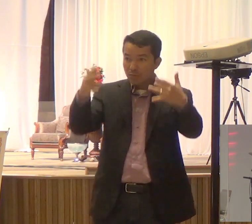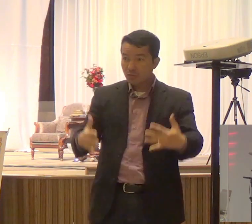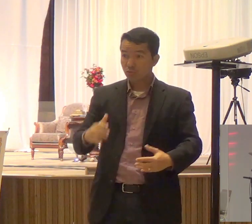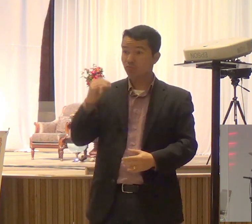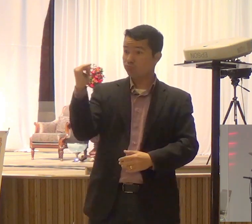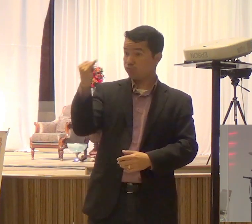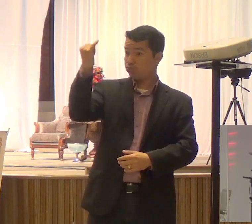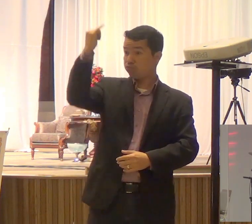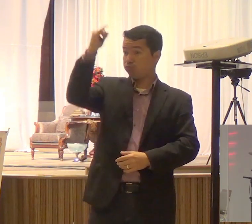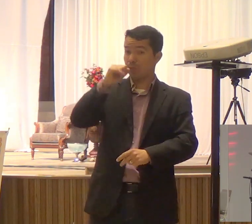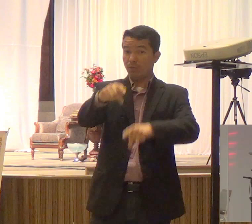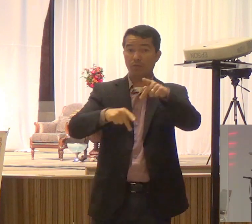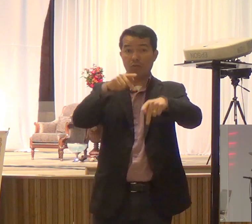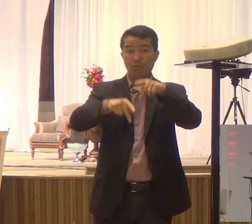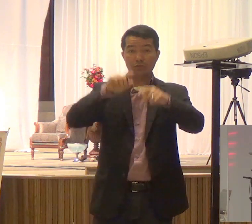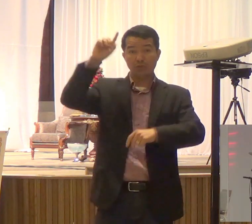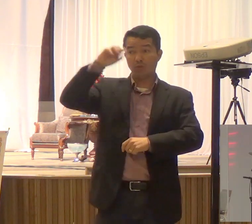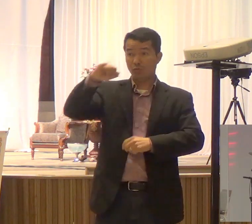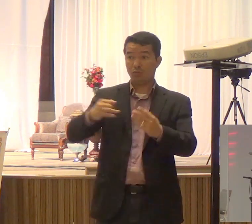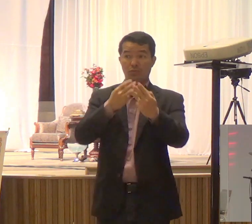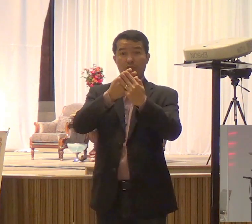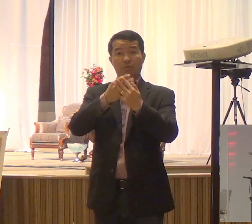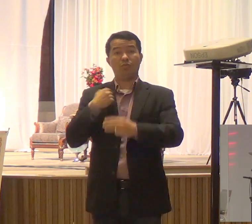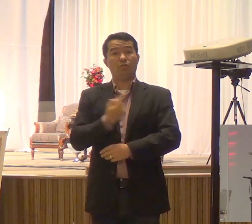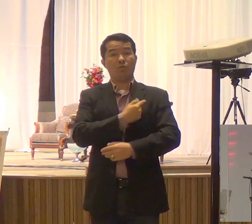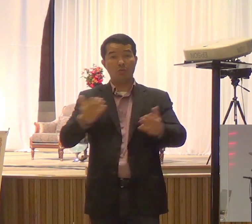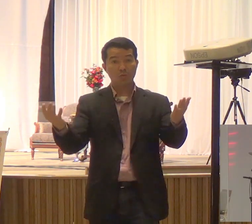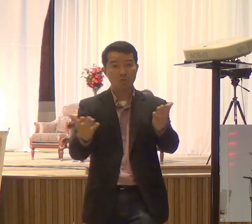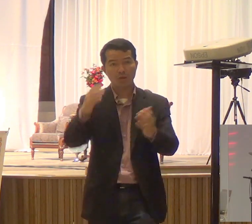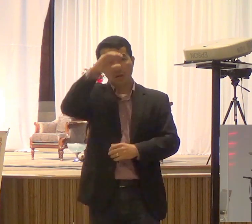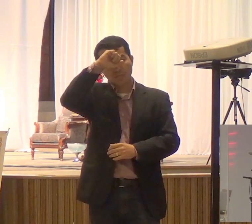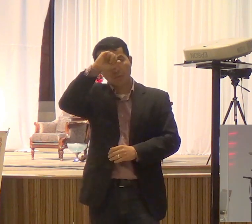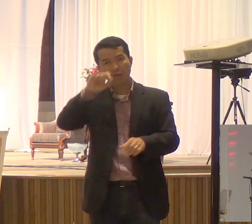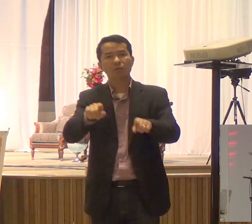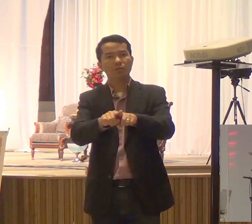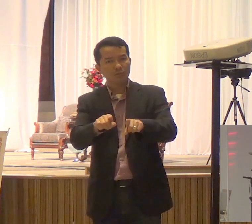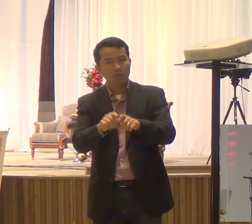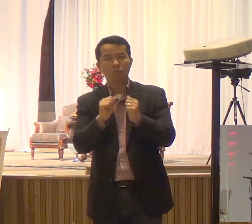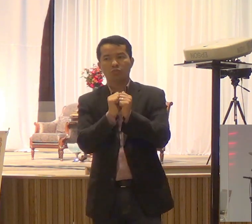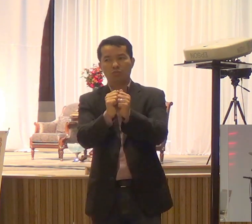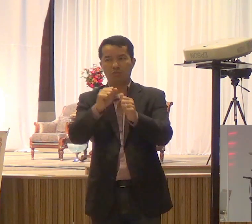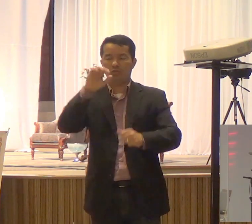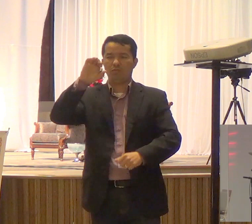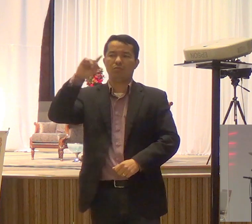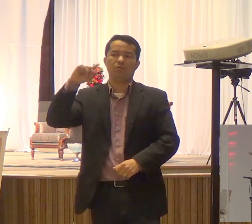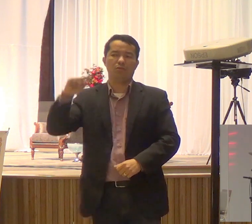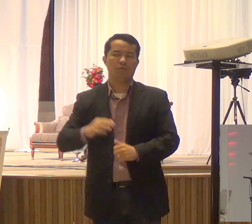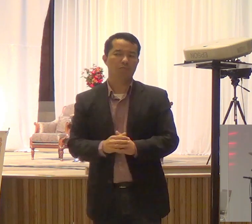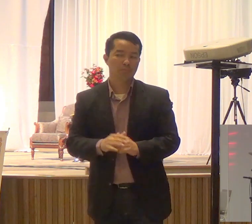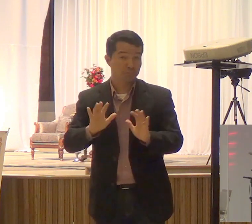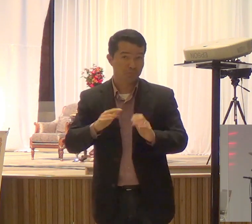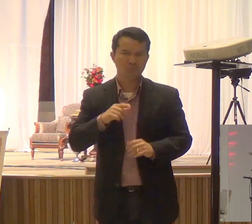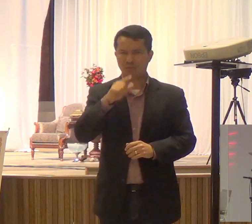lição preciosa que a gente vai aprender hoje também junto com Ezequiel. Você sabe que os profetas do Senhor,